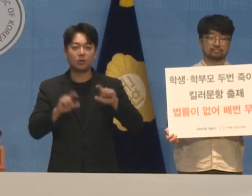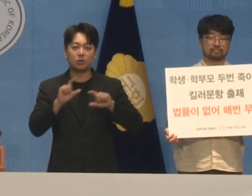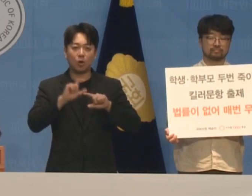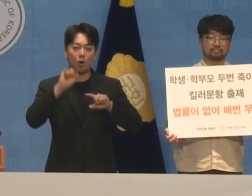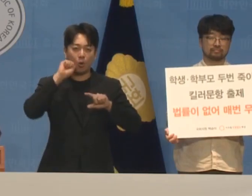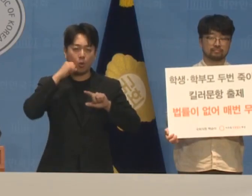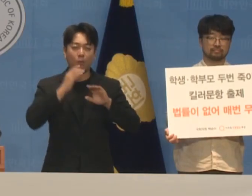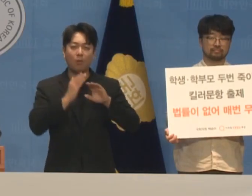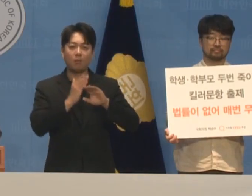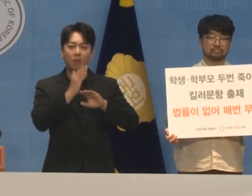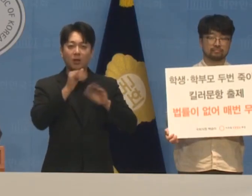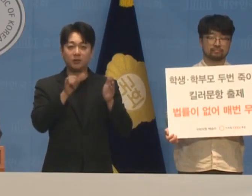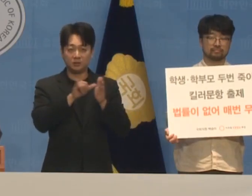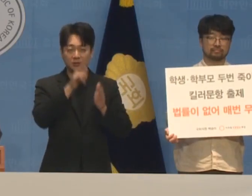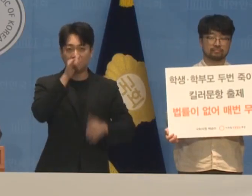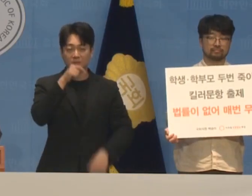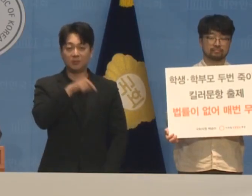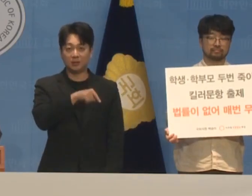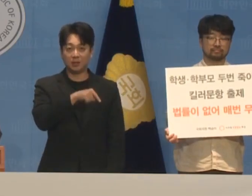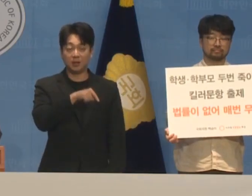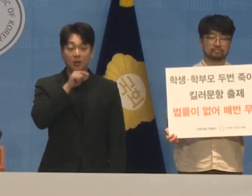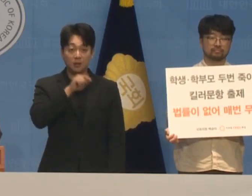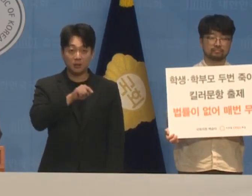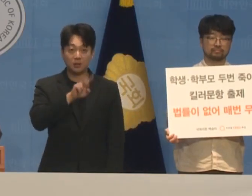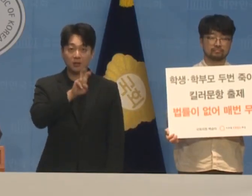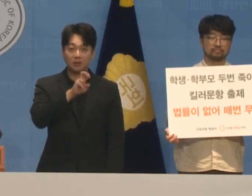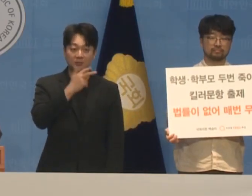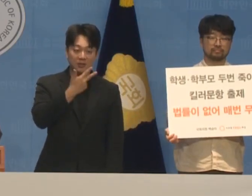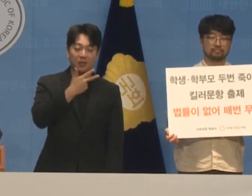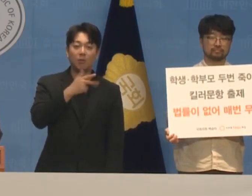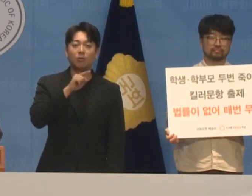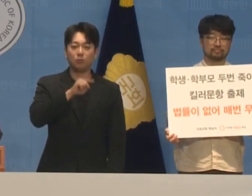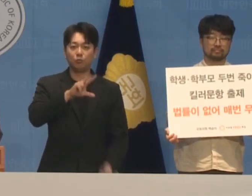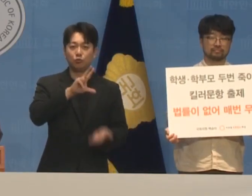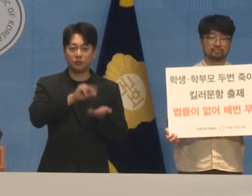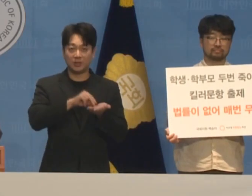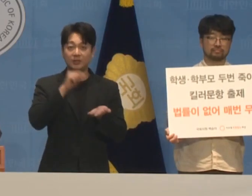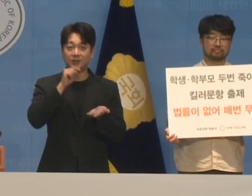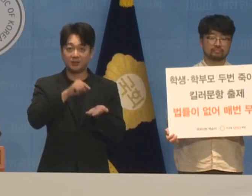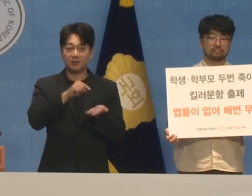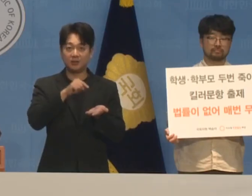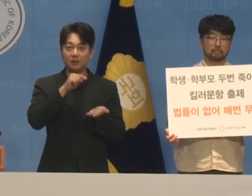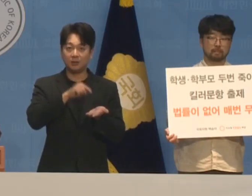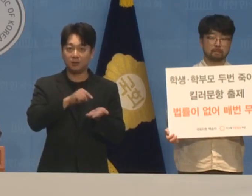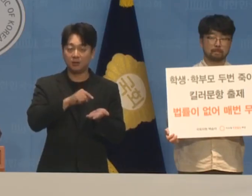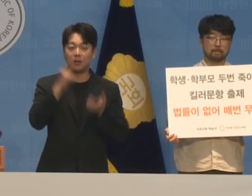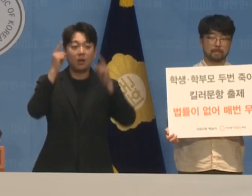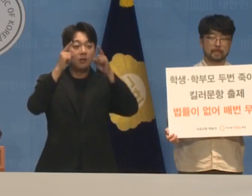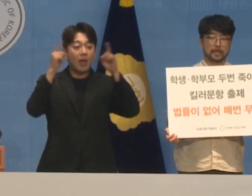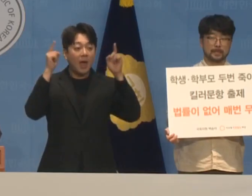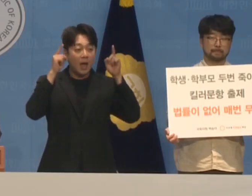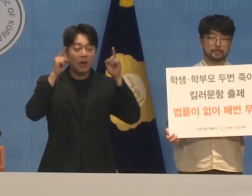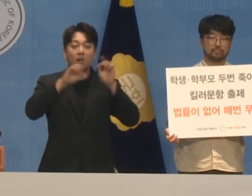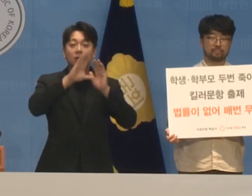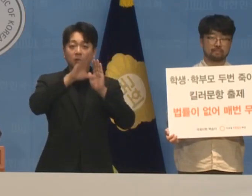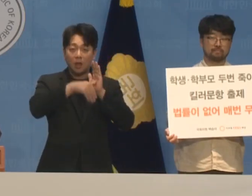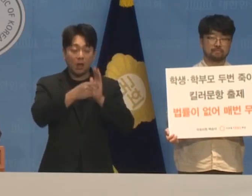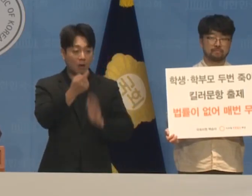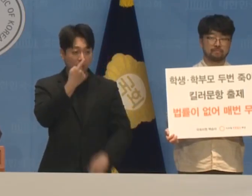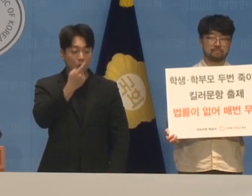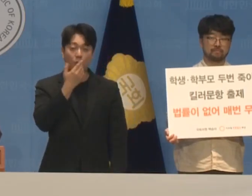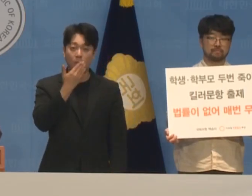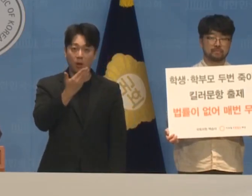미적분 27번 문항은 대학과정의 내용을 포함한 문제로 고교 교육과정에서 다루지 않고 대학과정에서